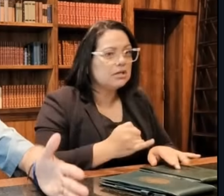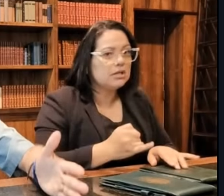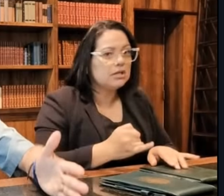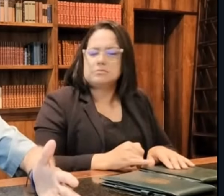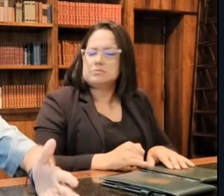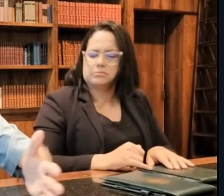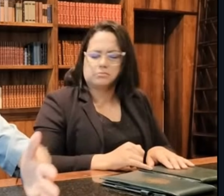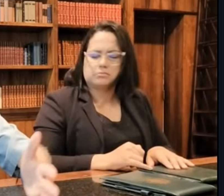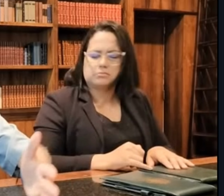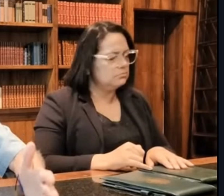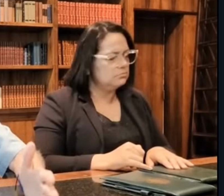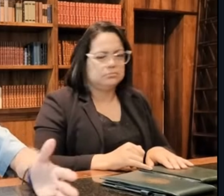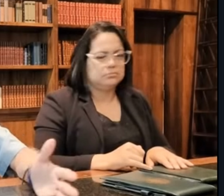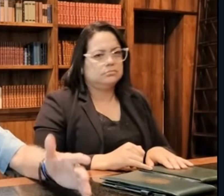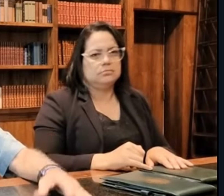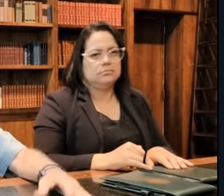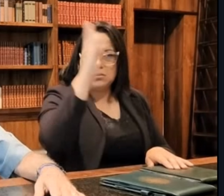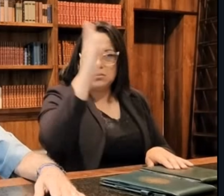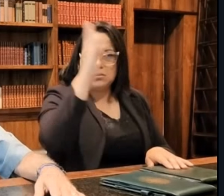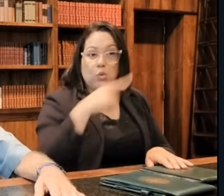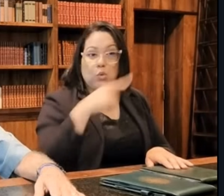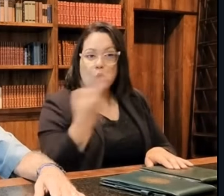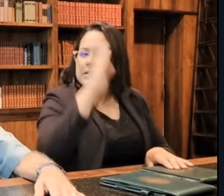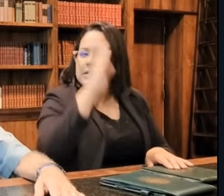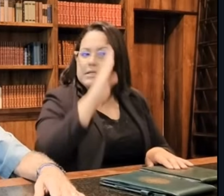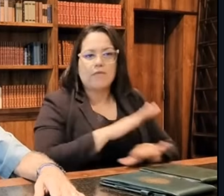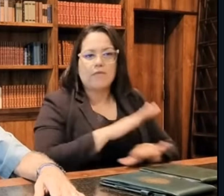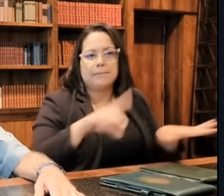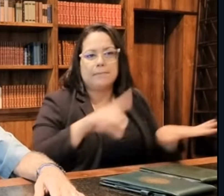acabar 1º de janeiro, o nosso Brasil.